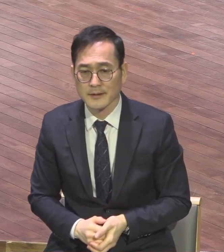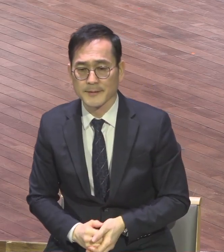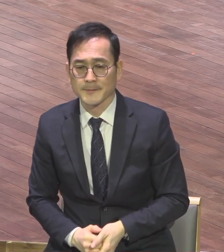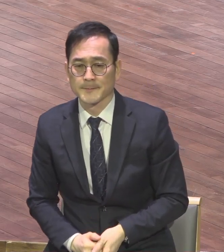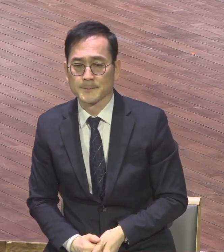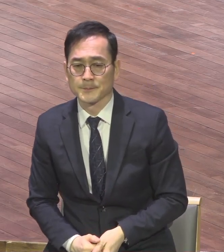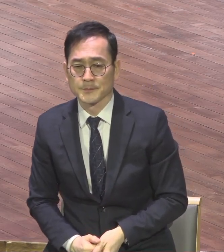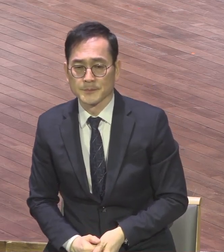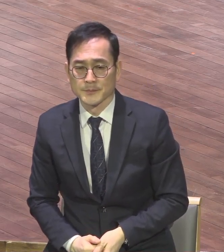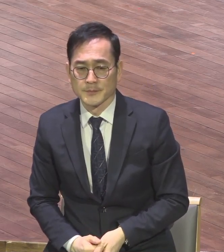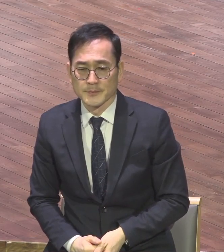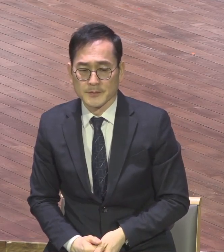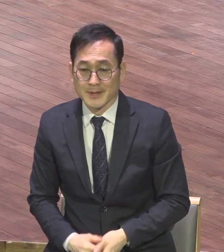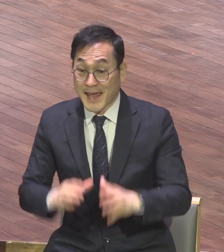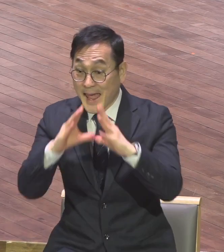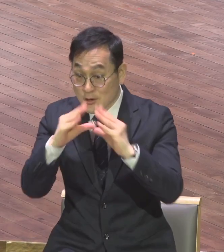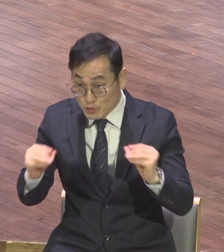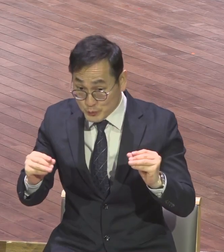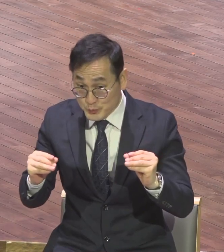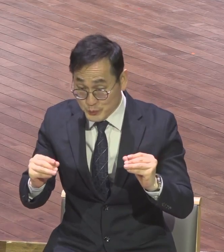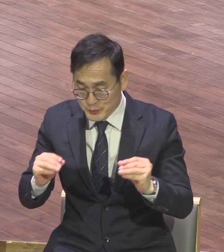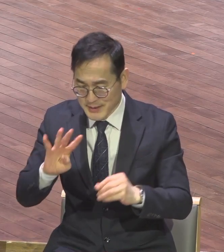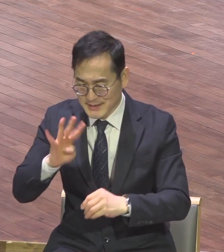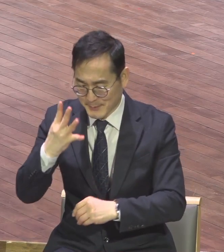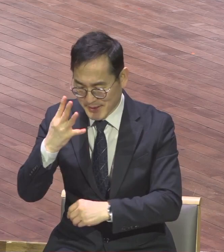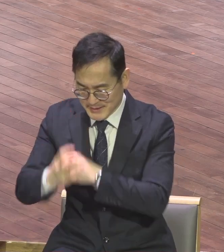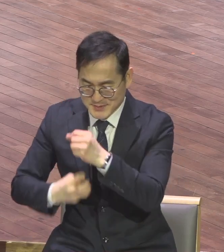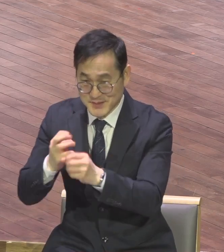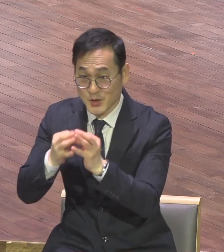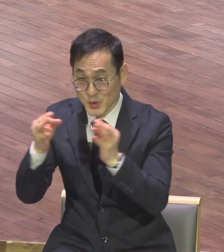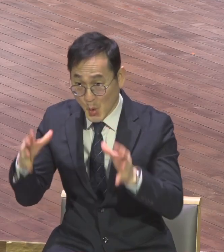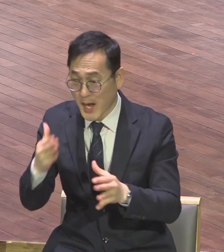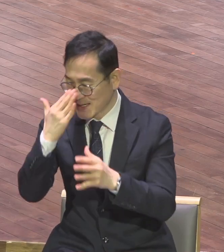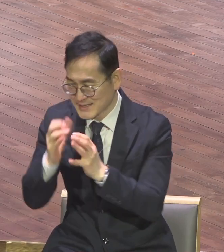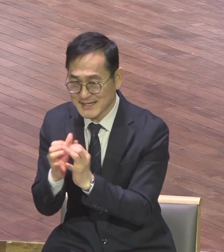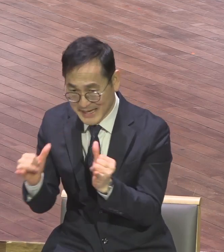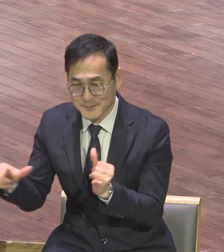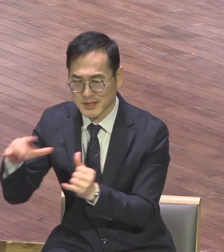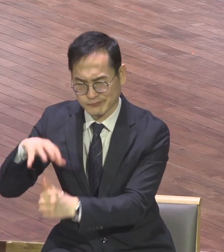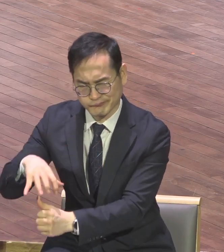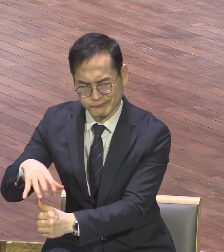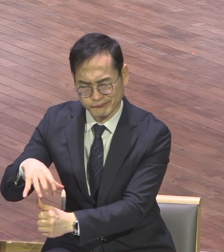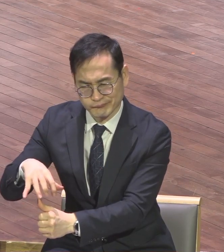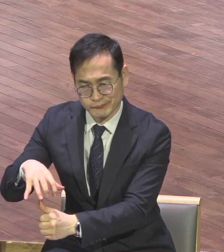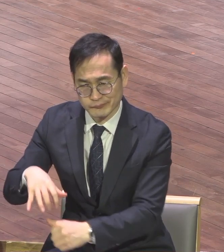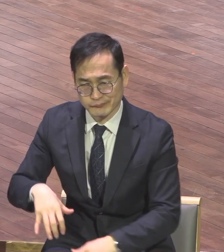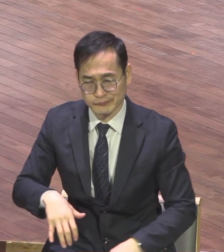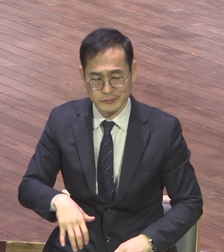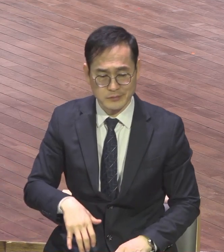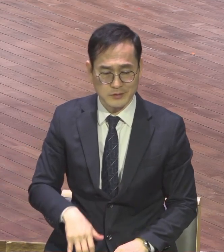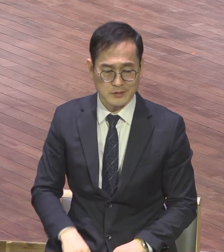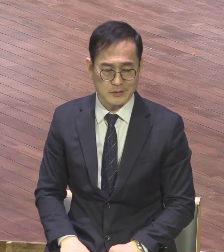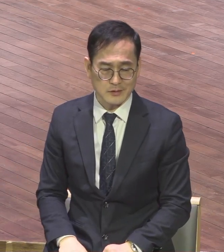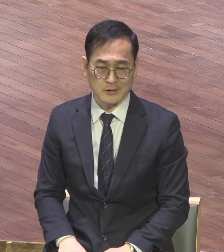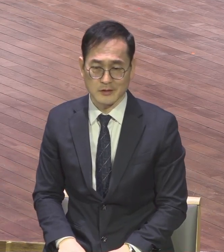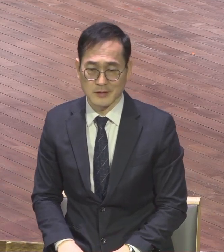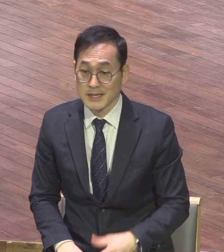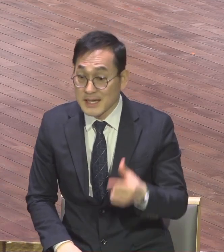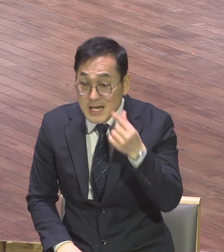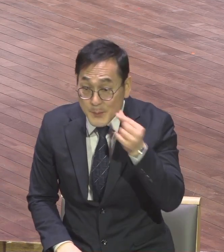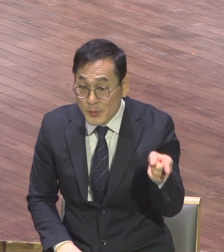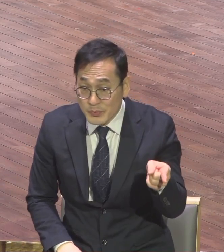무려 430년 동안 애굽의 노예 생활을 했어요. 엄청난 시간이죠. 우리는 일본 36년 시민 생활했다고 가위바위보도 지면 안 된다고